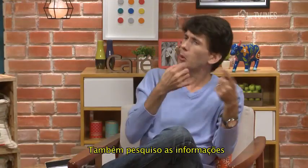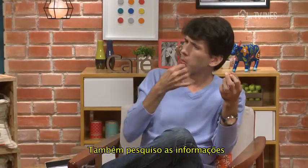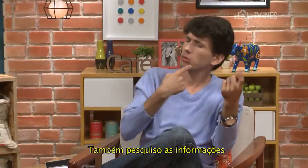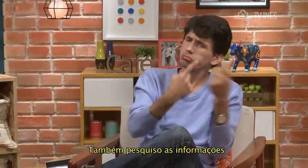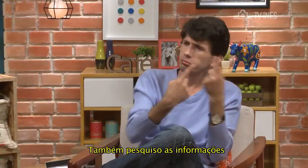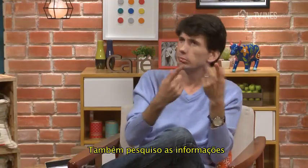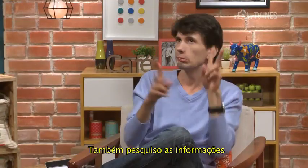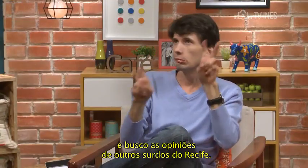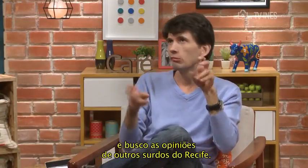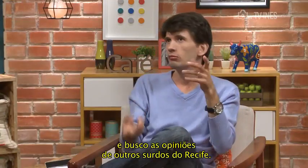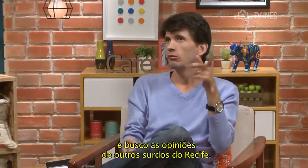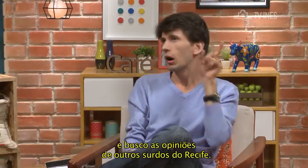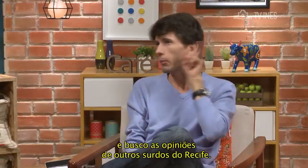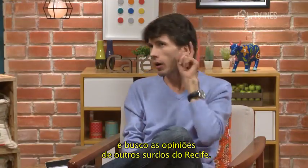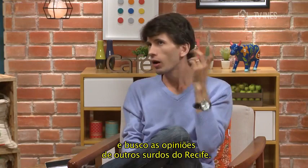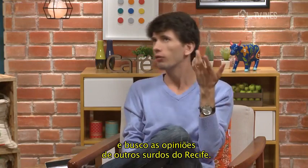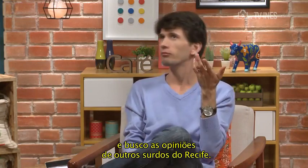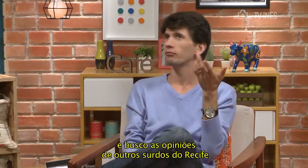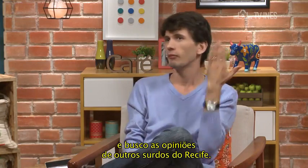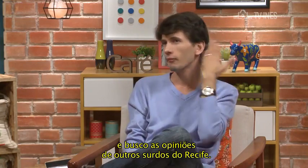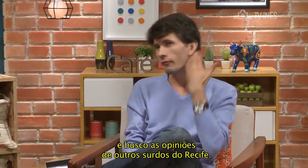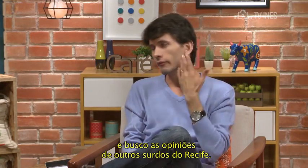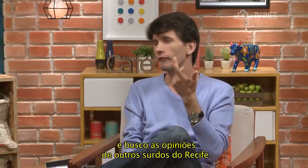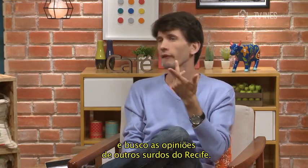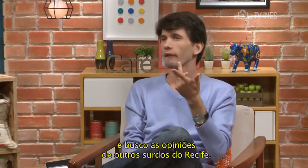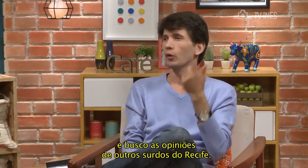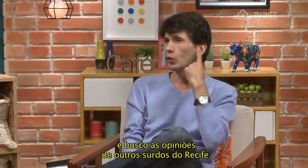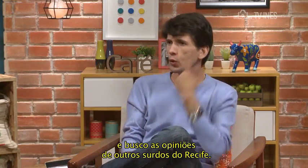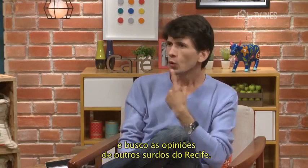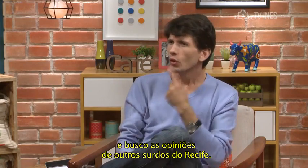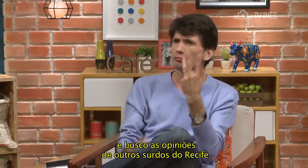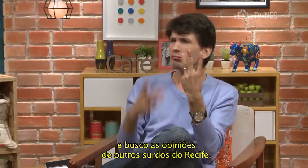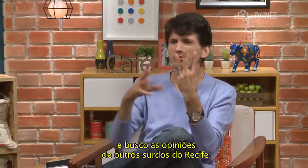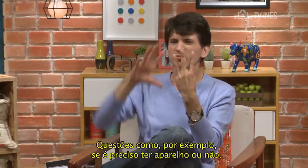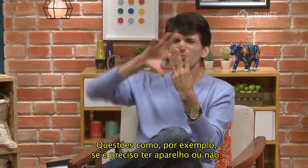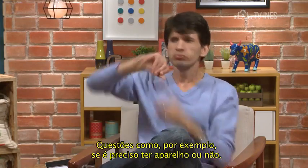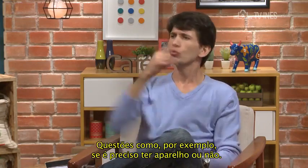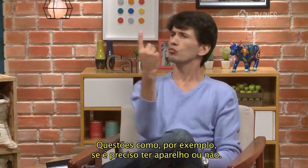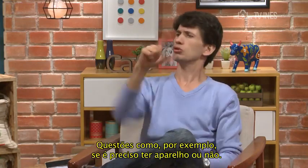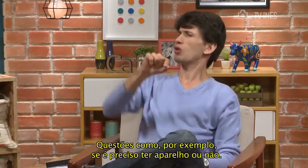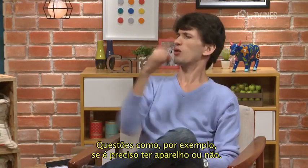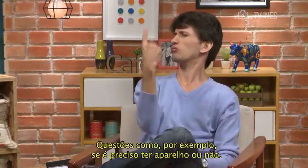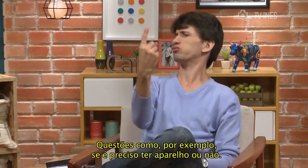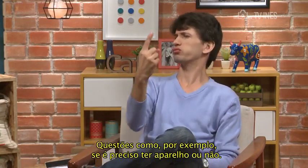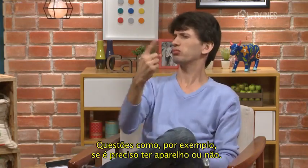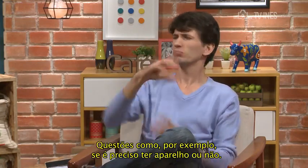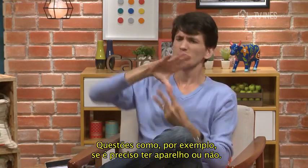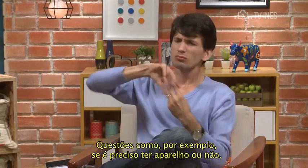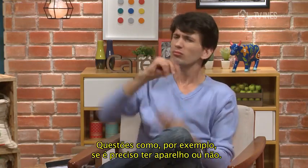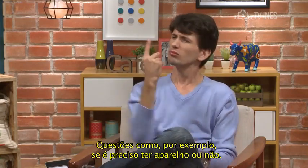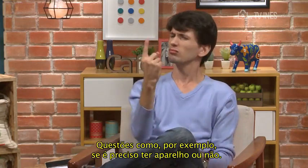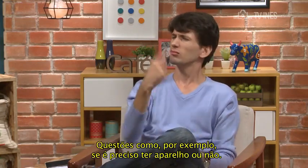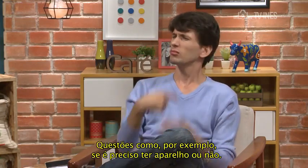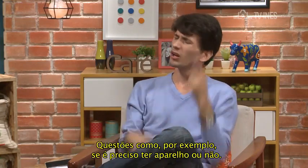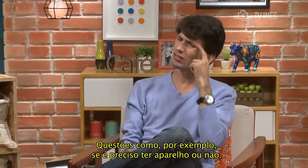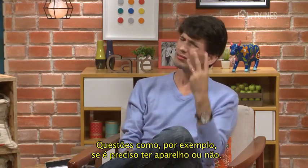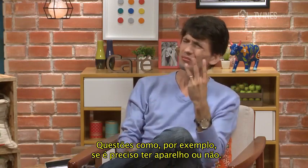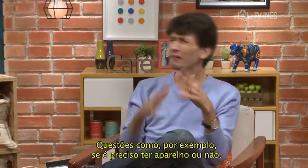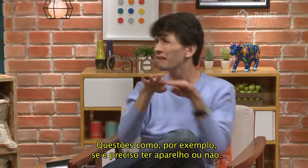informações e busco as opiniões de outros surdos do Recife questões como por exemplo se é preciso ter aparelho ou